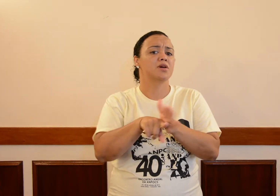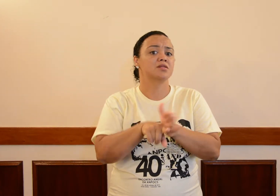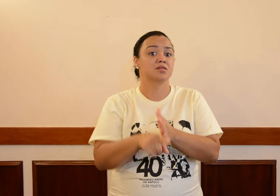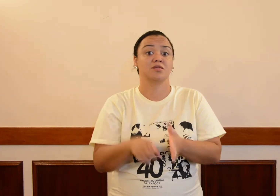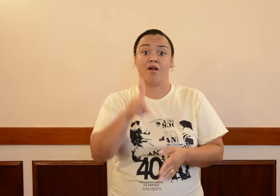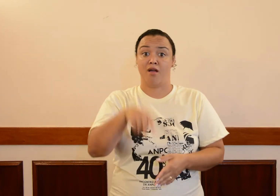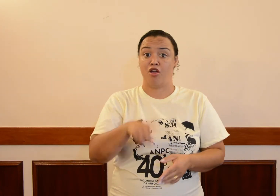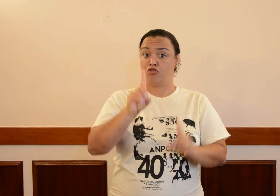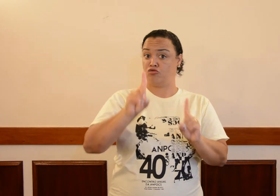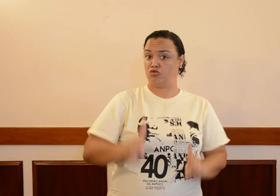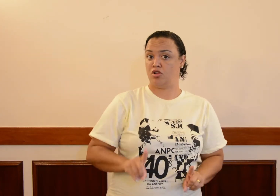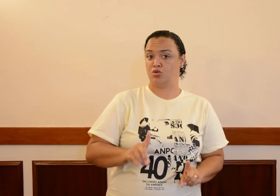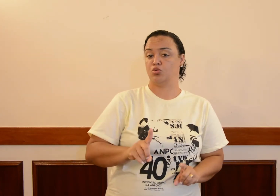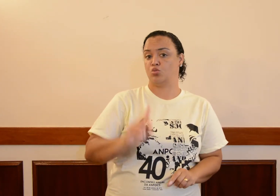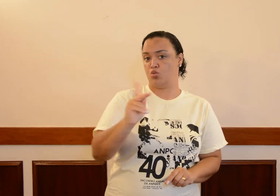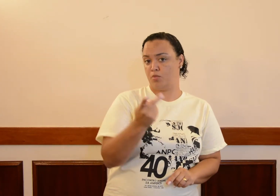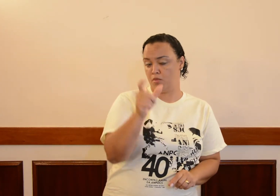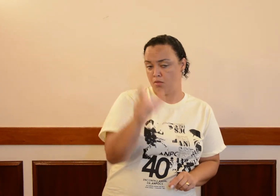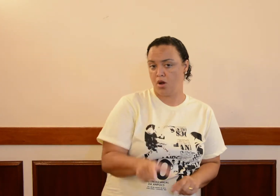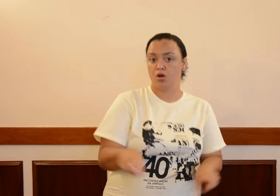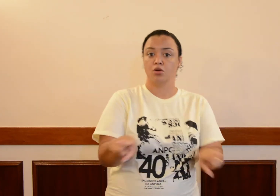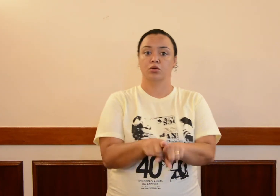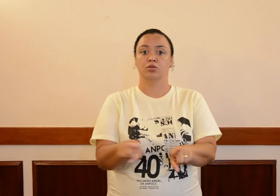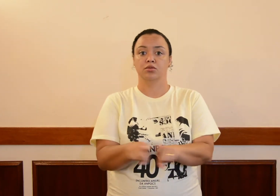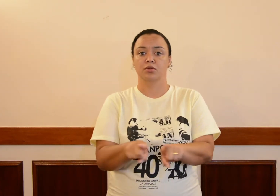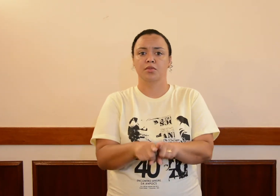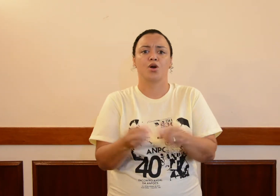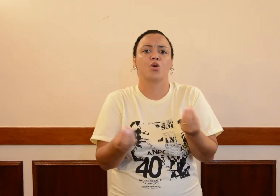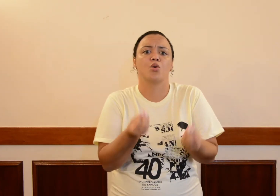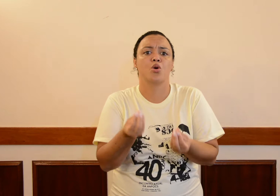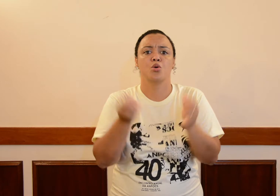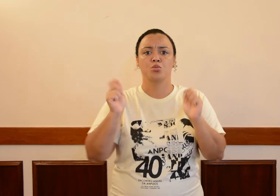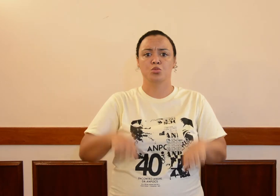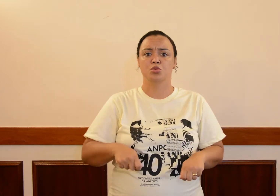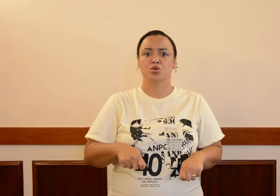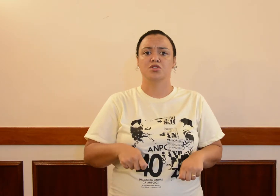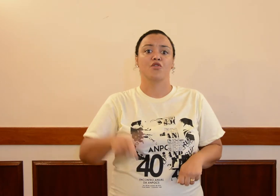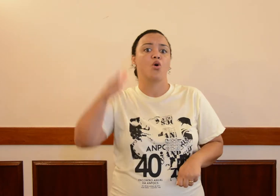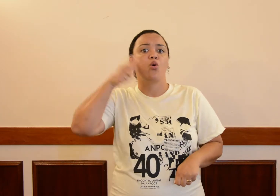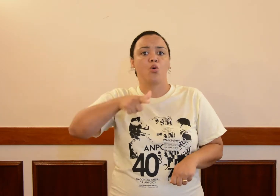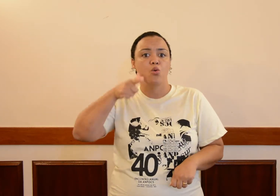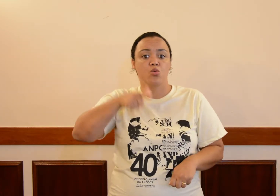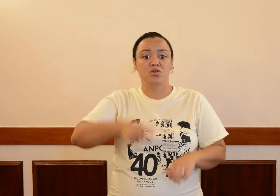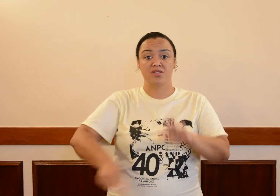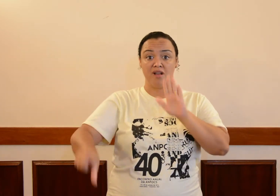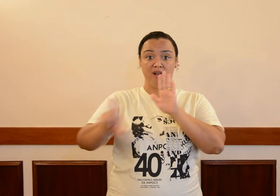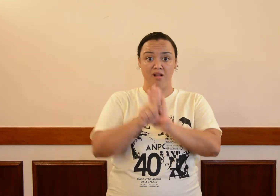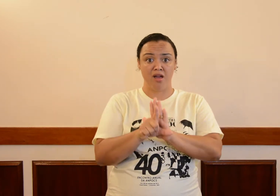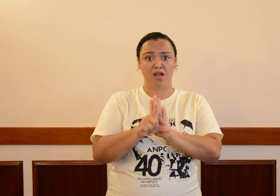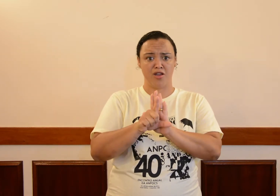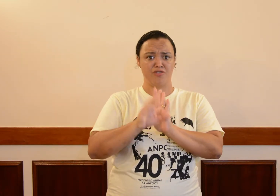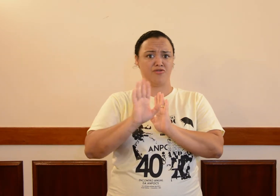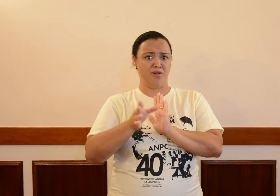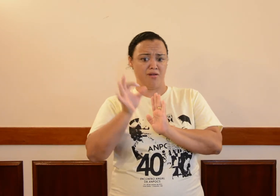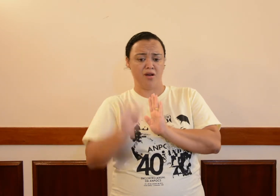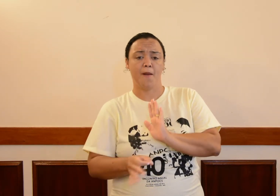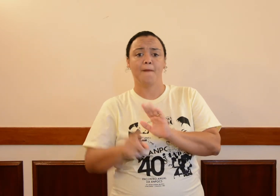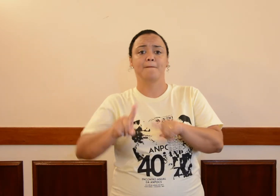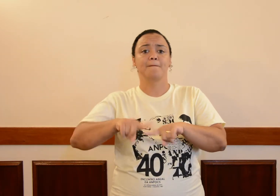Especialmente os que trago para essa mesa, como da legibilidade das pessoas com deficiência e de seus processos de